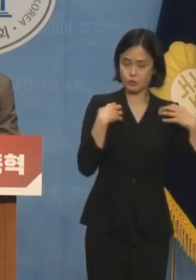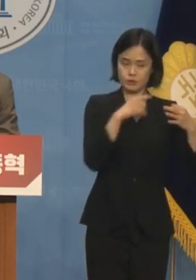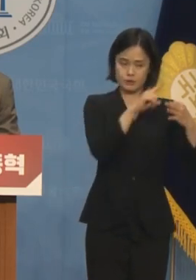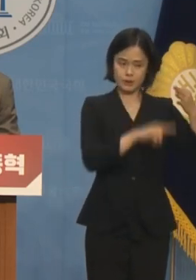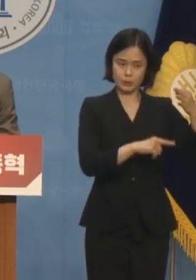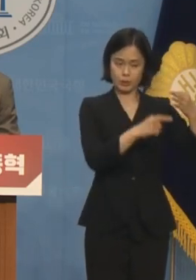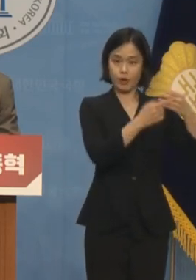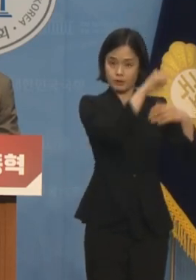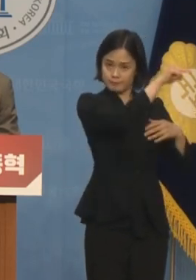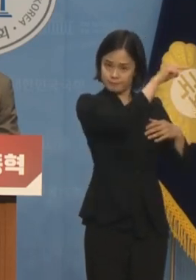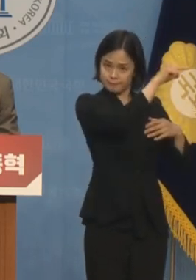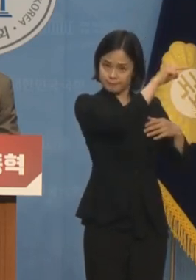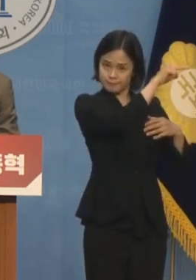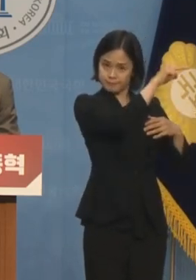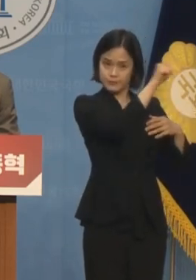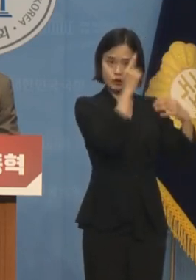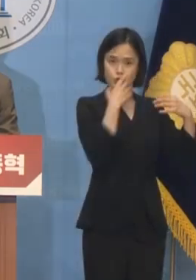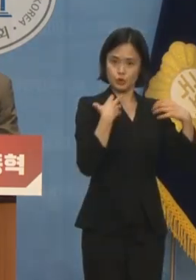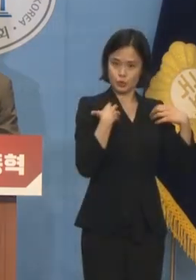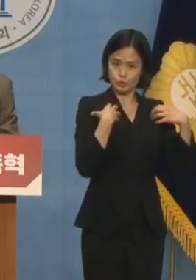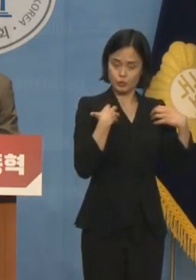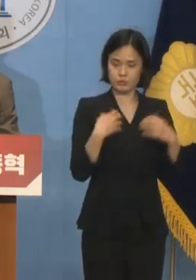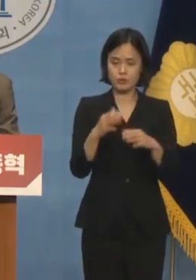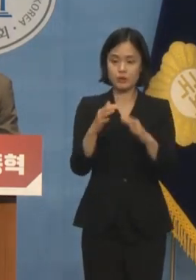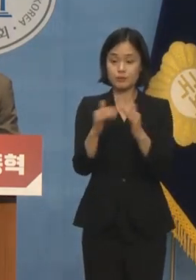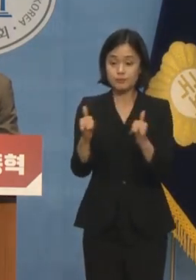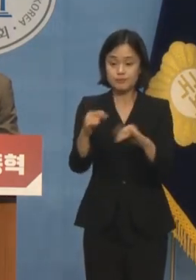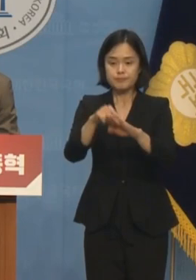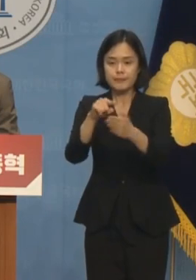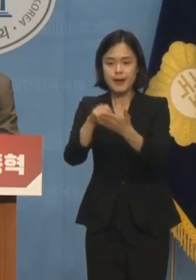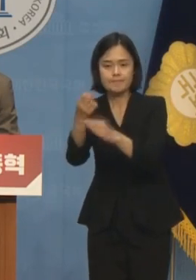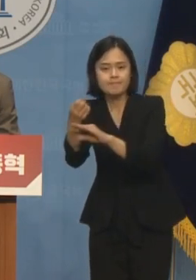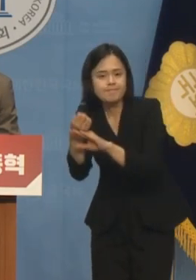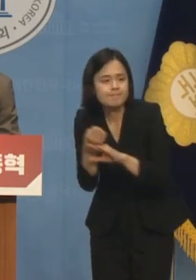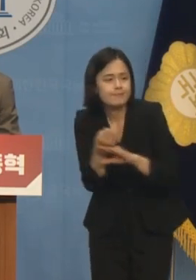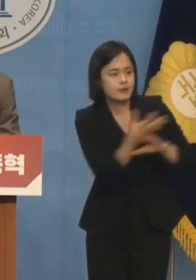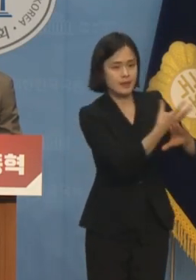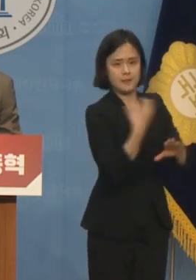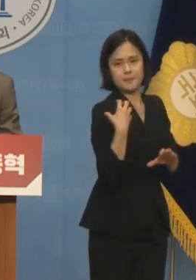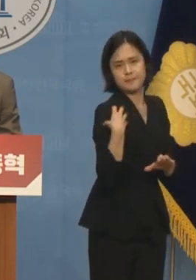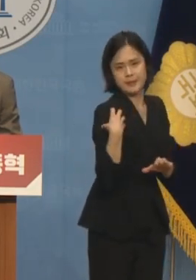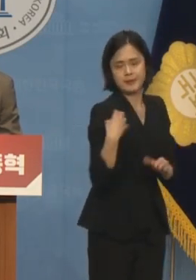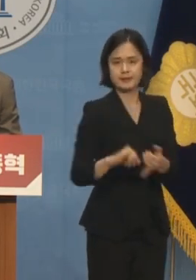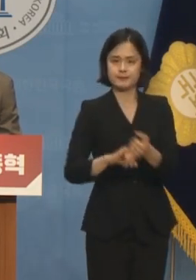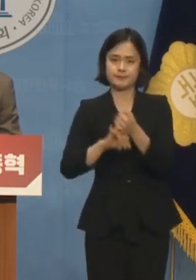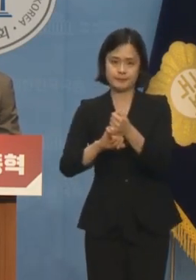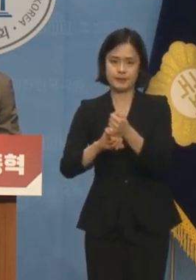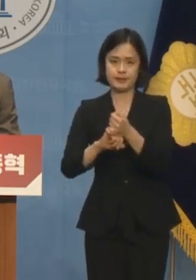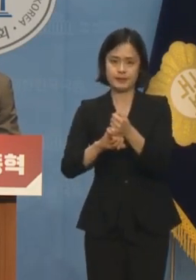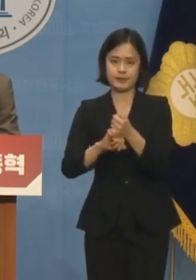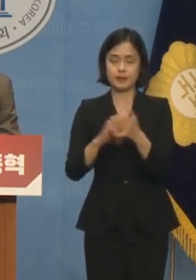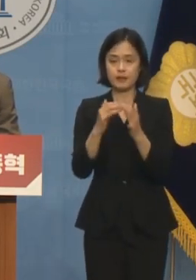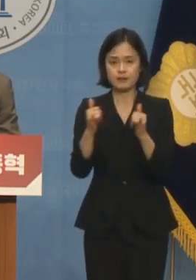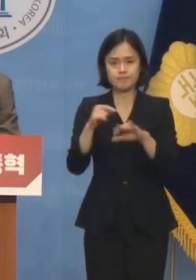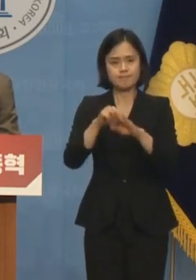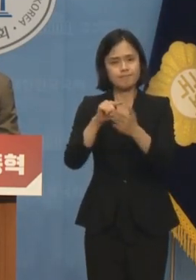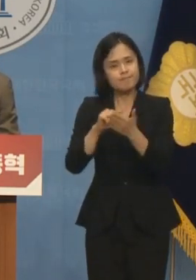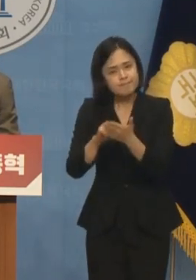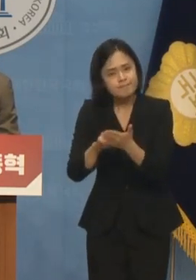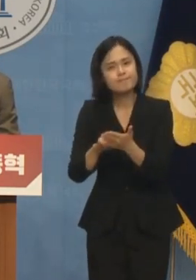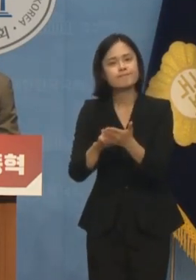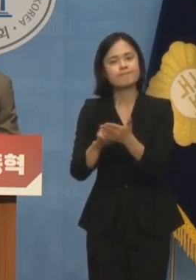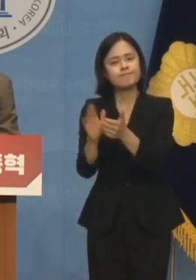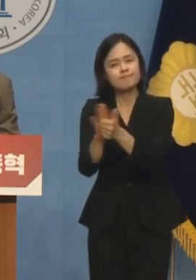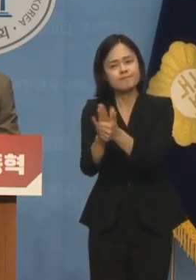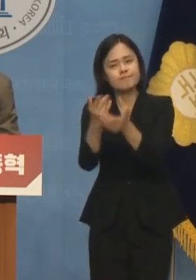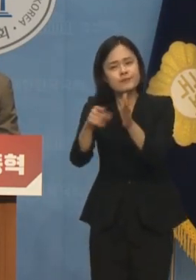민심을 가감없이 전달하는 역할도 마다하지 않겠습니다. 민심을 얻기 위해서라면 힘든